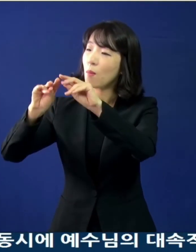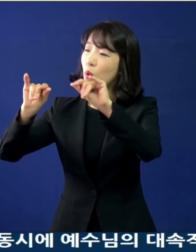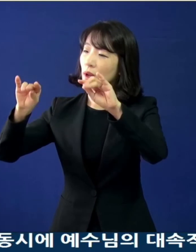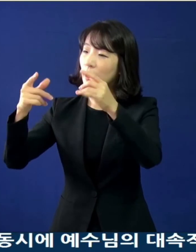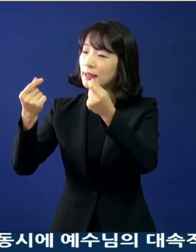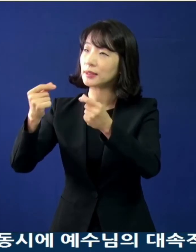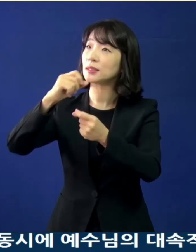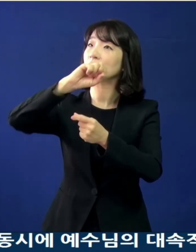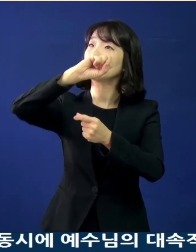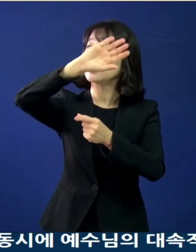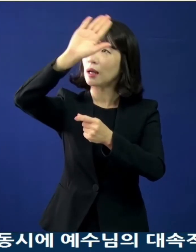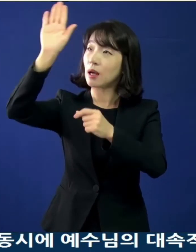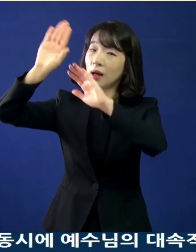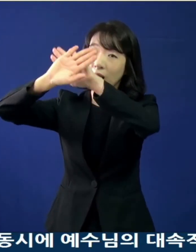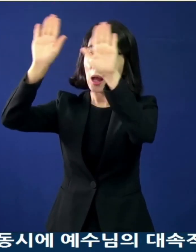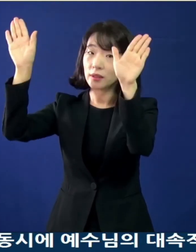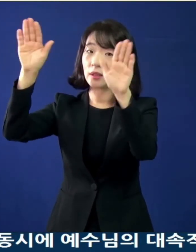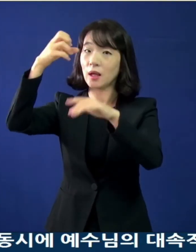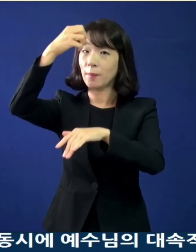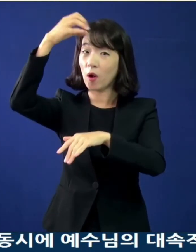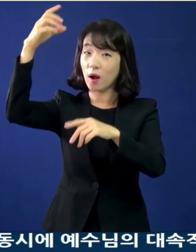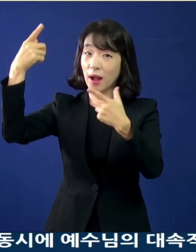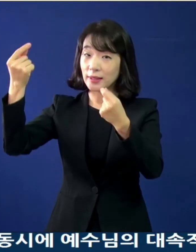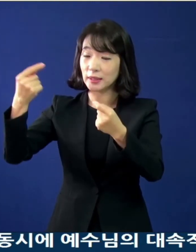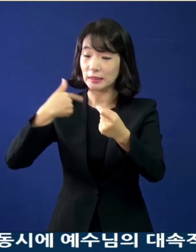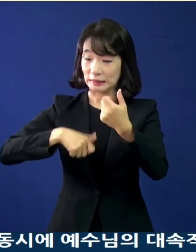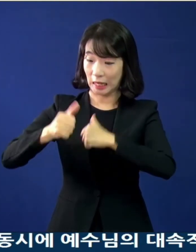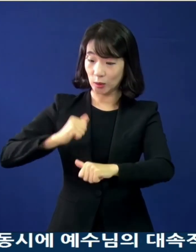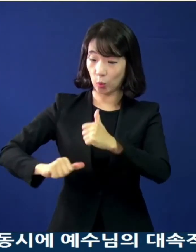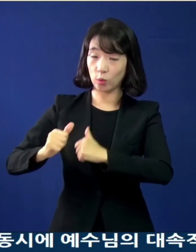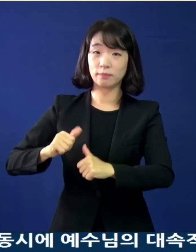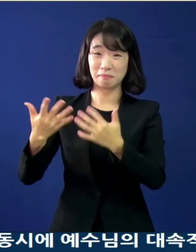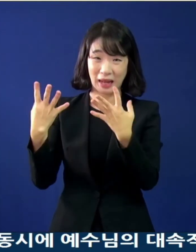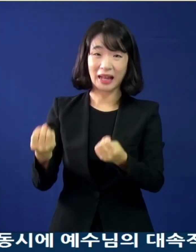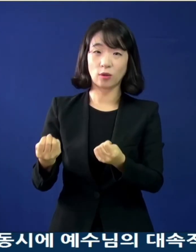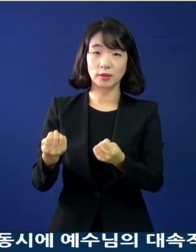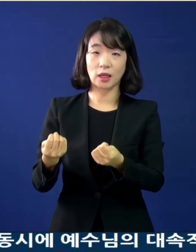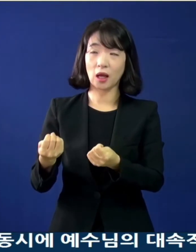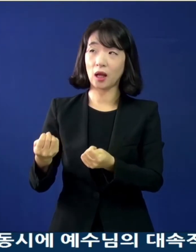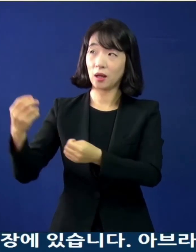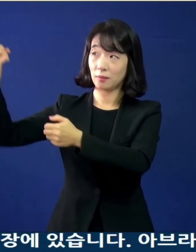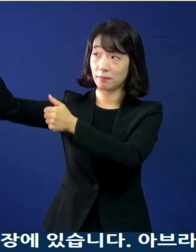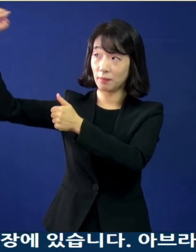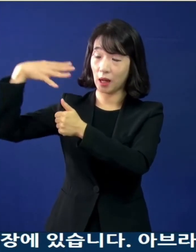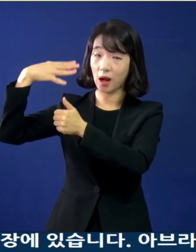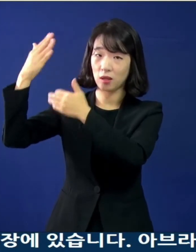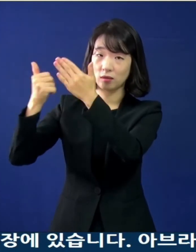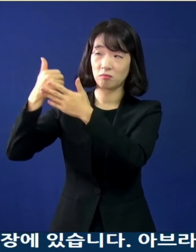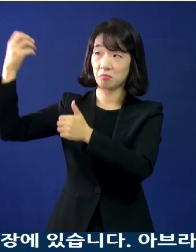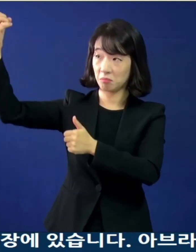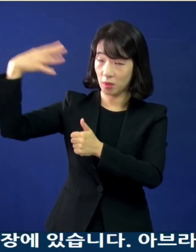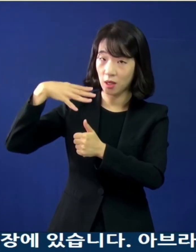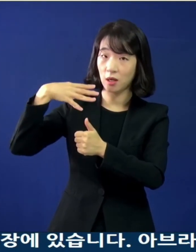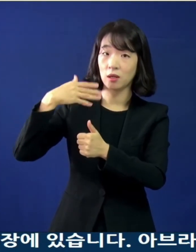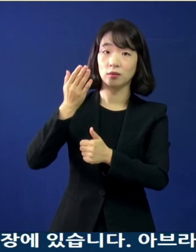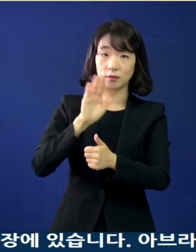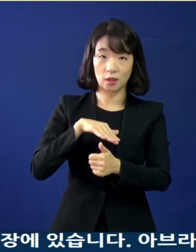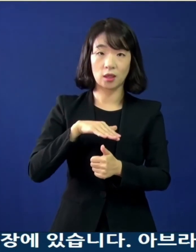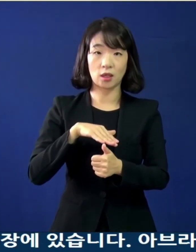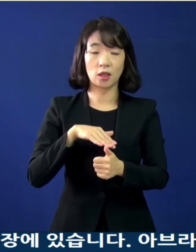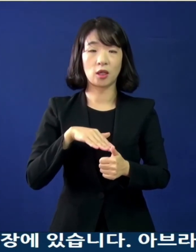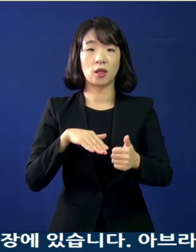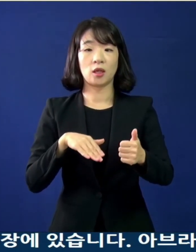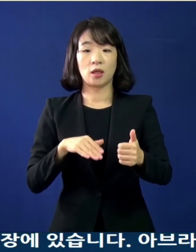내 자손이 많아지리라. 15장 17절 볼 겁니다. 아브라함이 믿을 근거가 없었는데 6절에